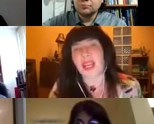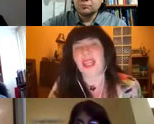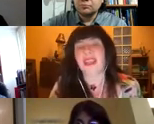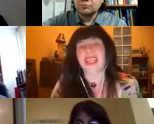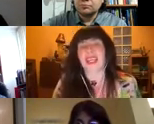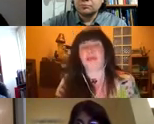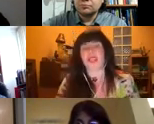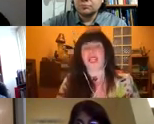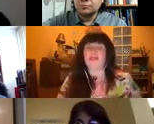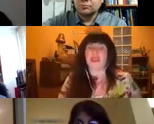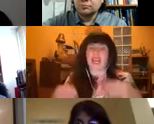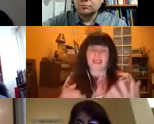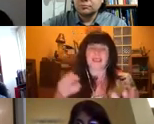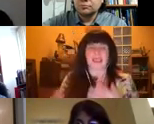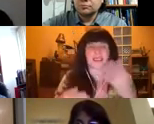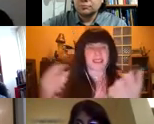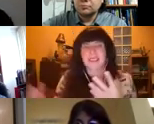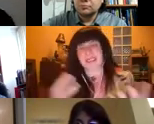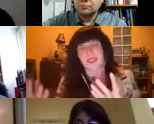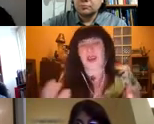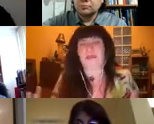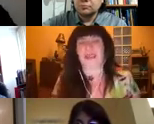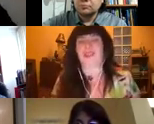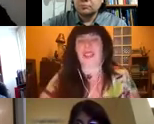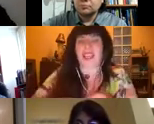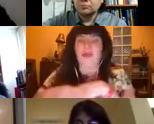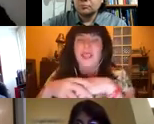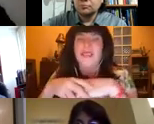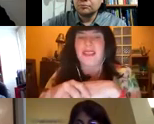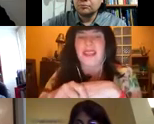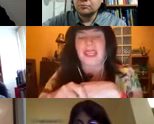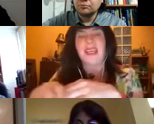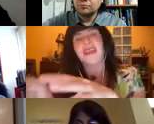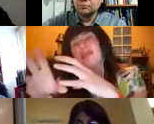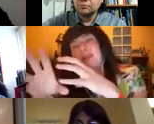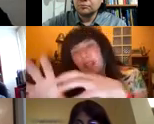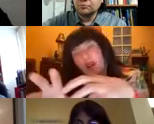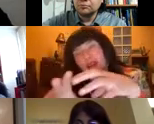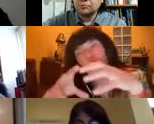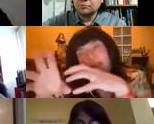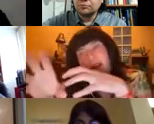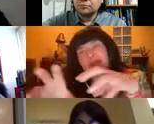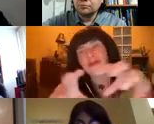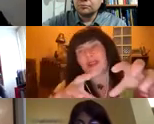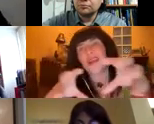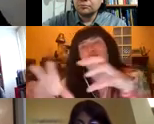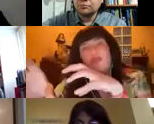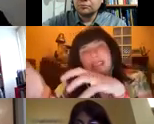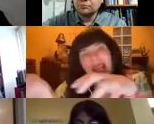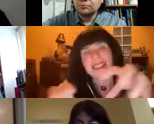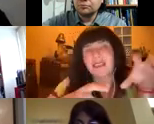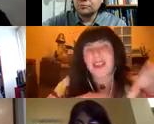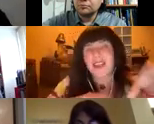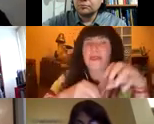una búsqueda de poder clarificar ciertos aspectos de la lengua de señas que no